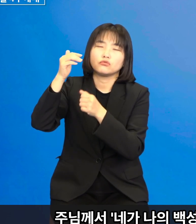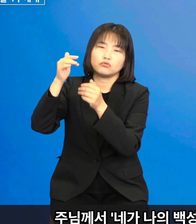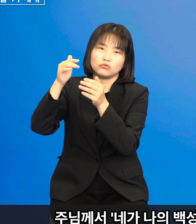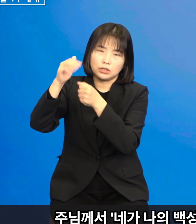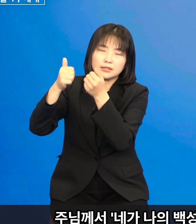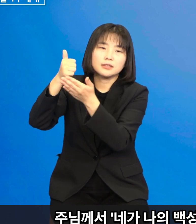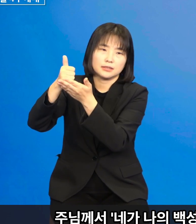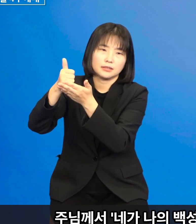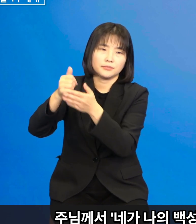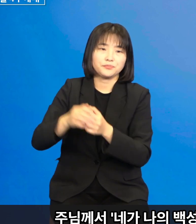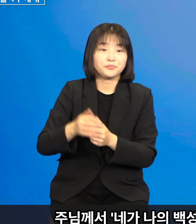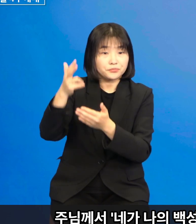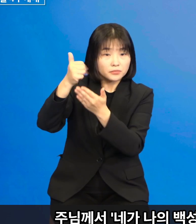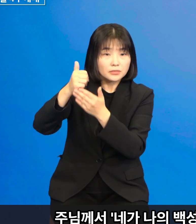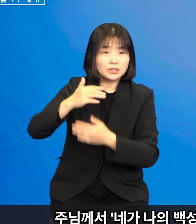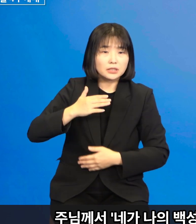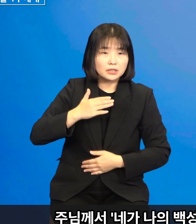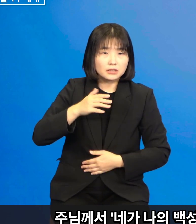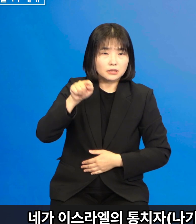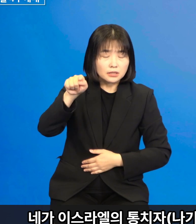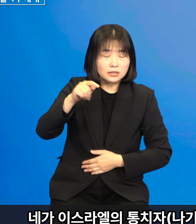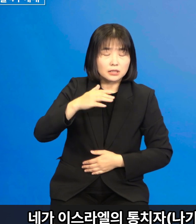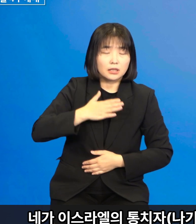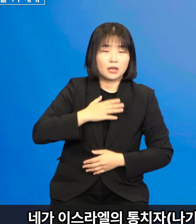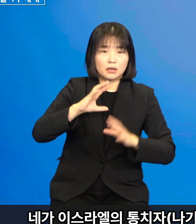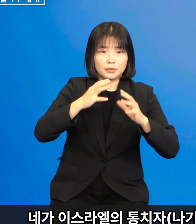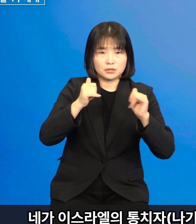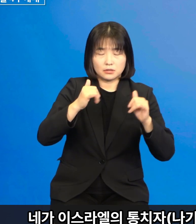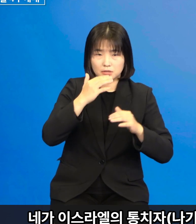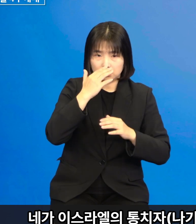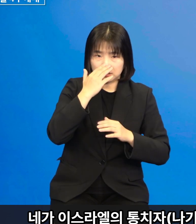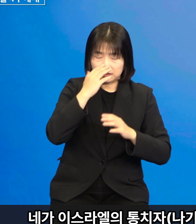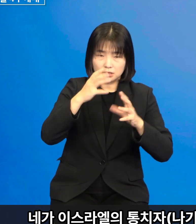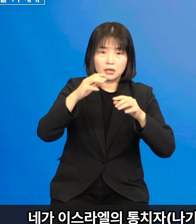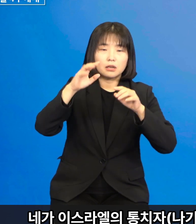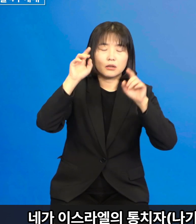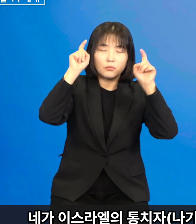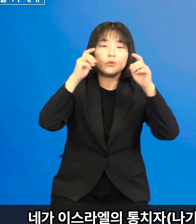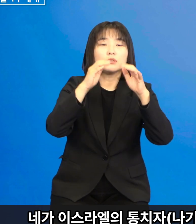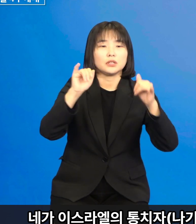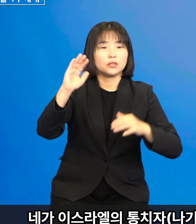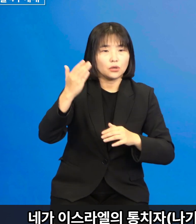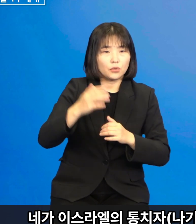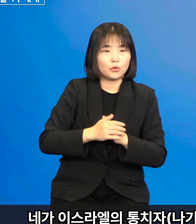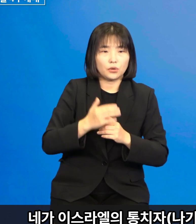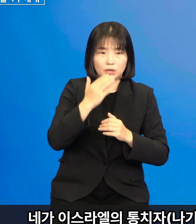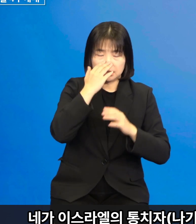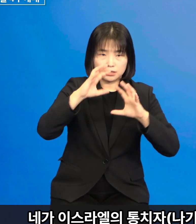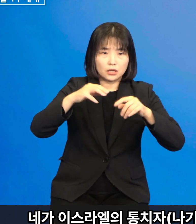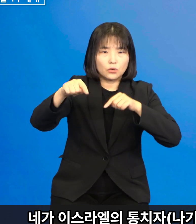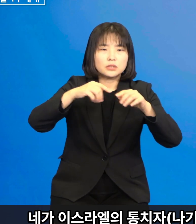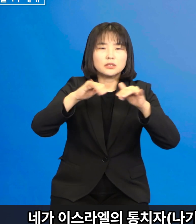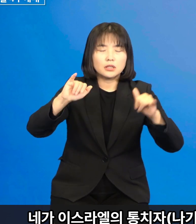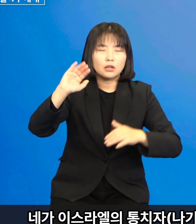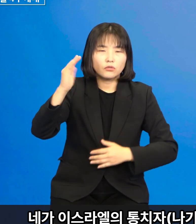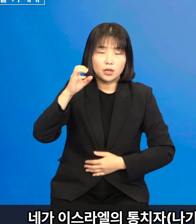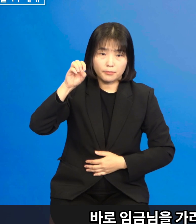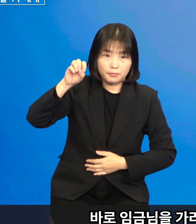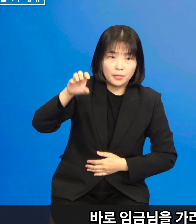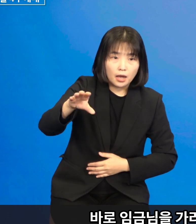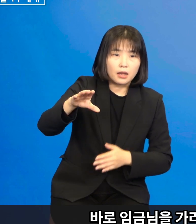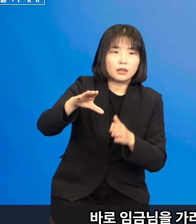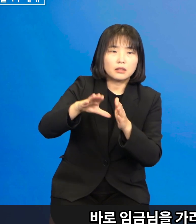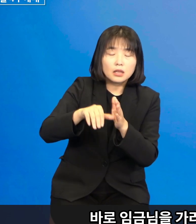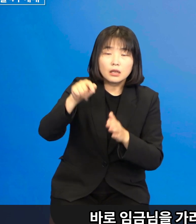내가 나의 백성 이스라엘 목자가 될 것이며 내가 이스라엘의 통치자 나기드가 될 것이라고 말씀하실 때에도